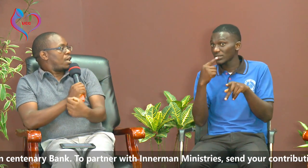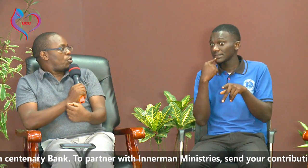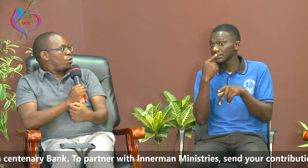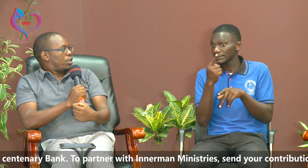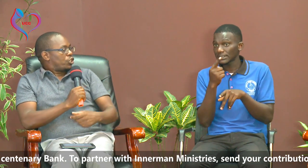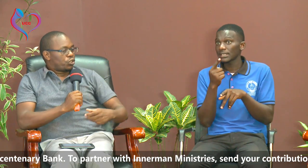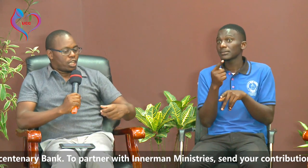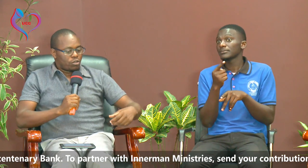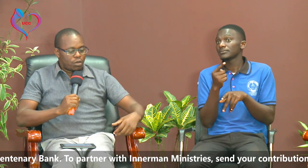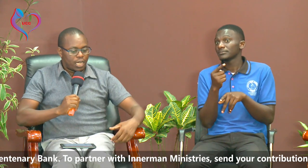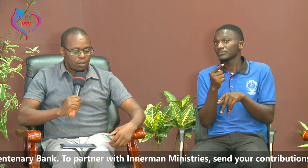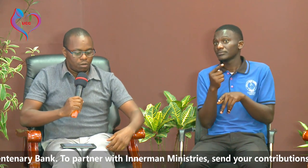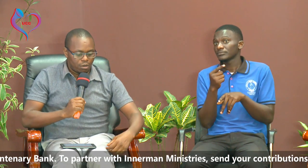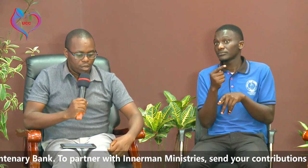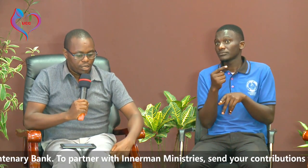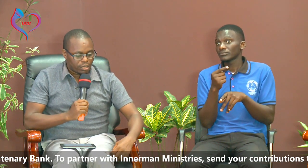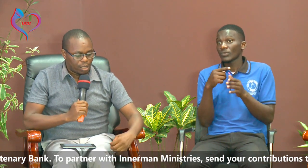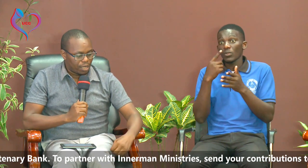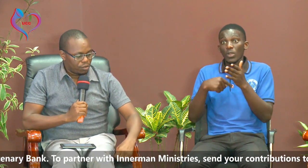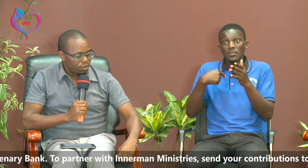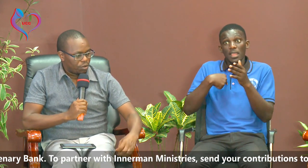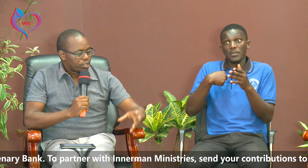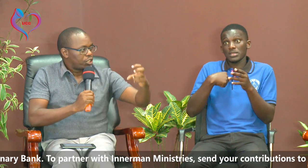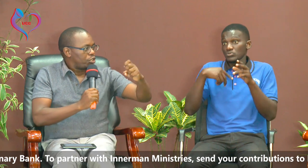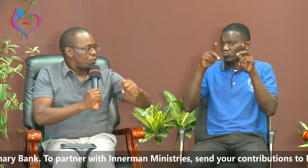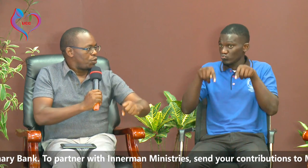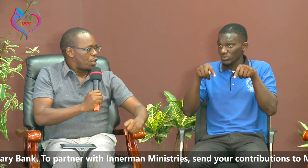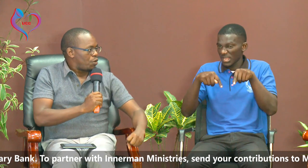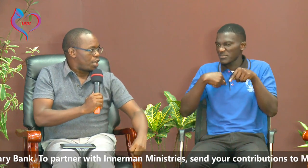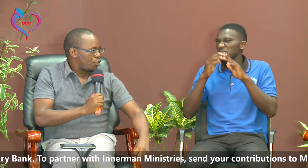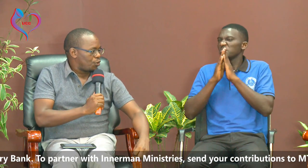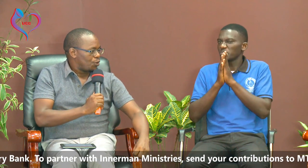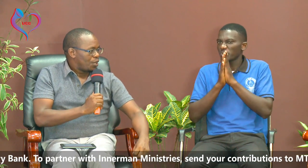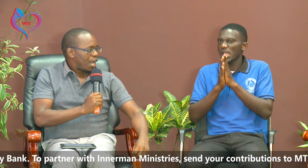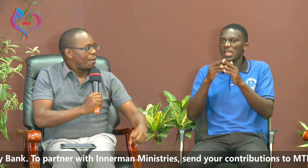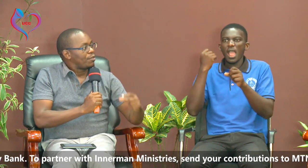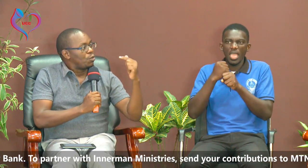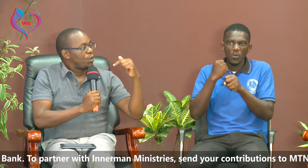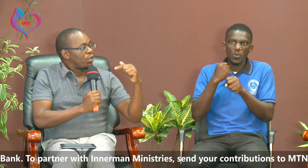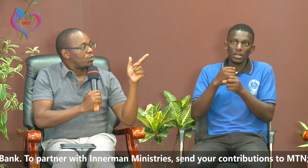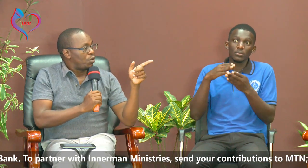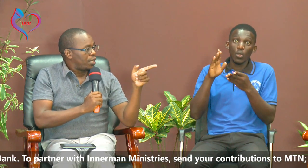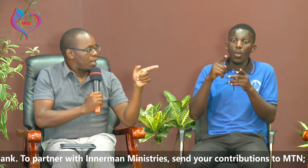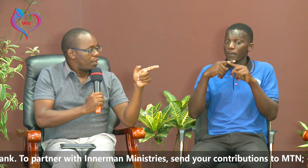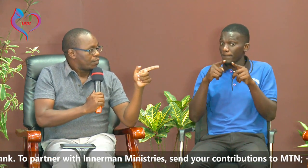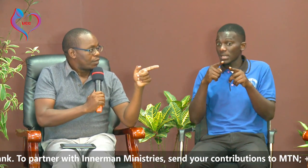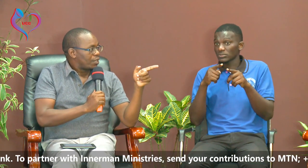babyeteekako kino kyendi olwaleero nasaba nnyo kino kyendi olwaleero nakola nnyo abali obubi bo tebogera babisa